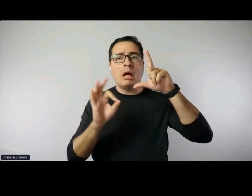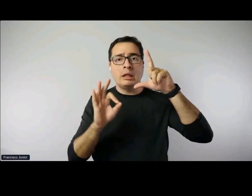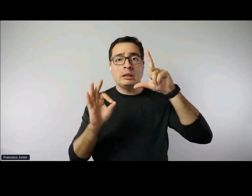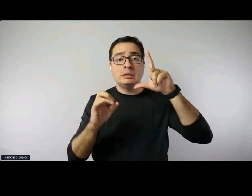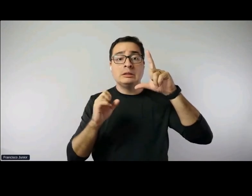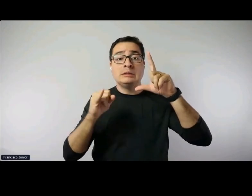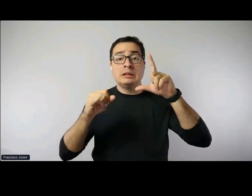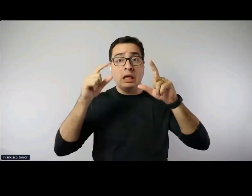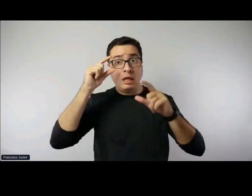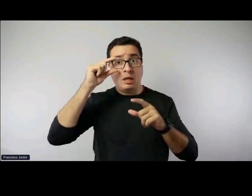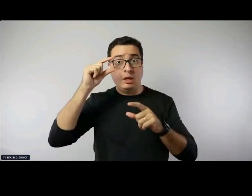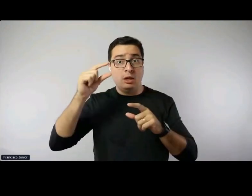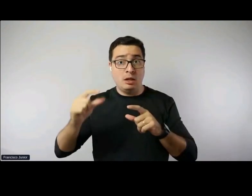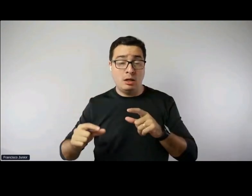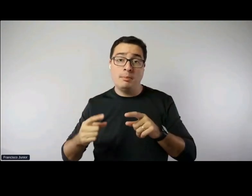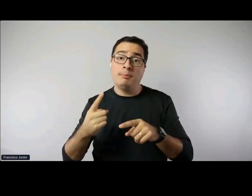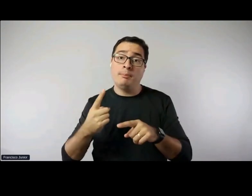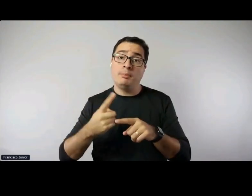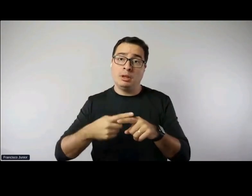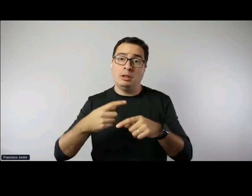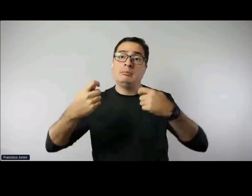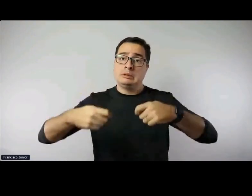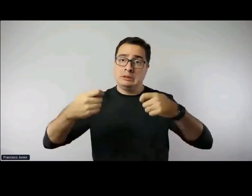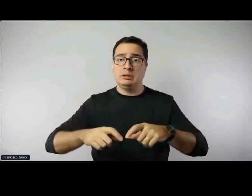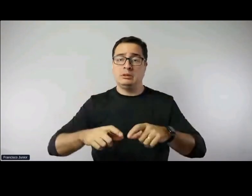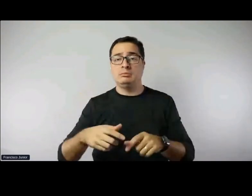óculos, porque a validação de identidade vai ter que ser